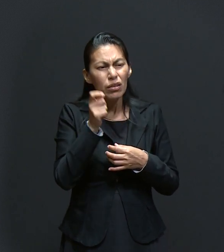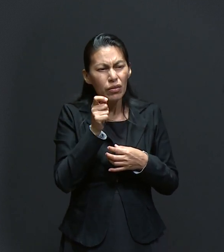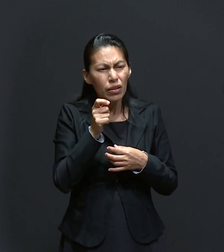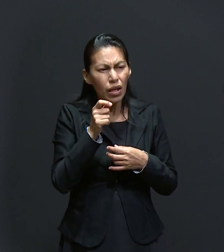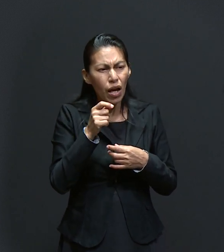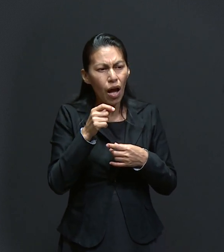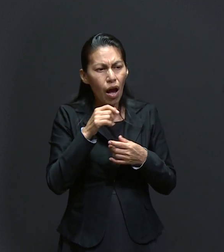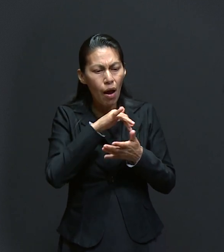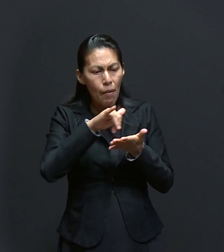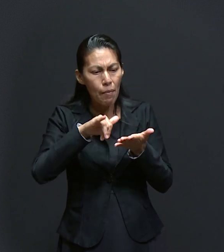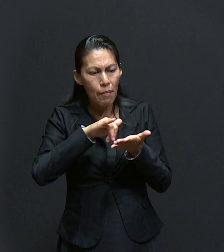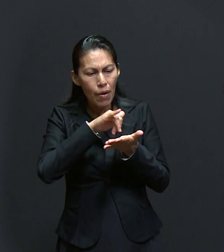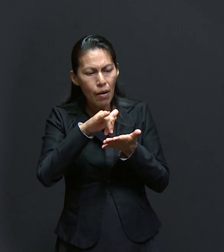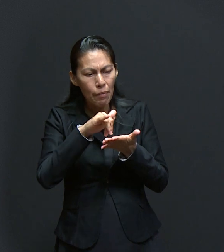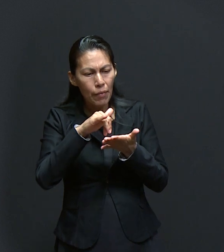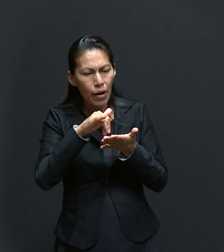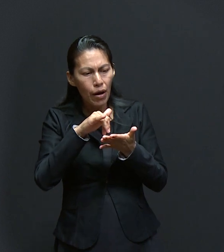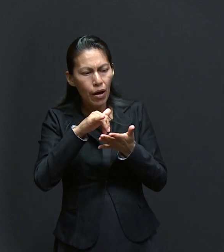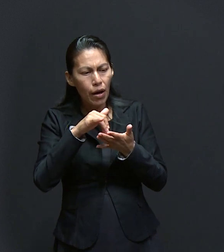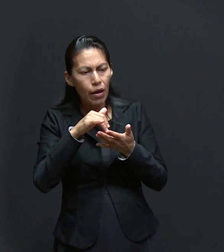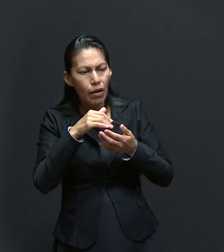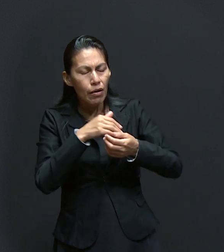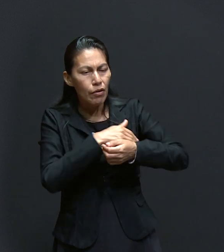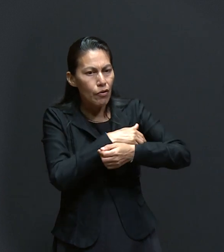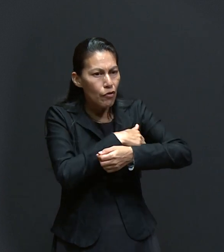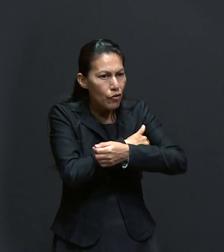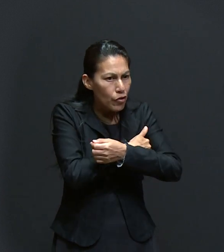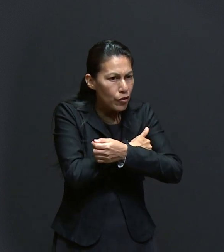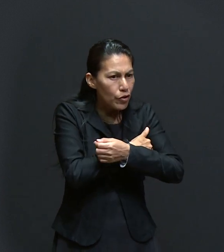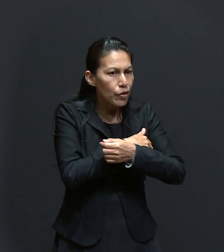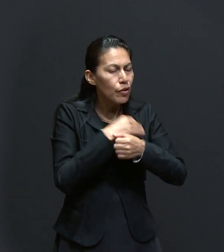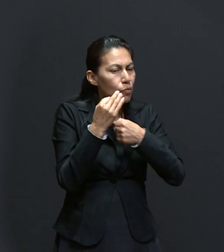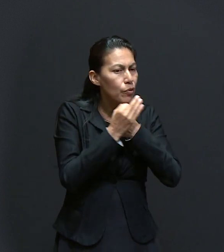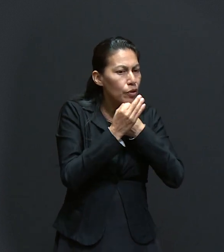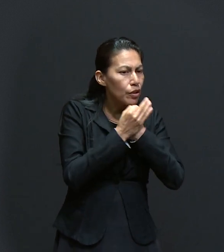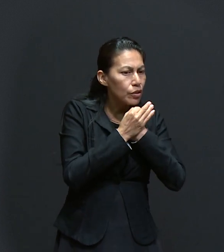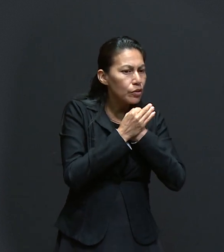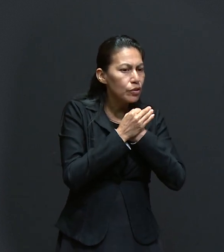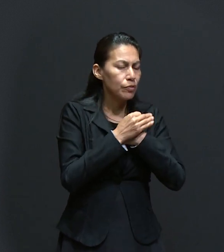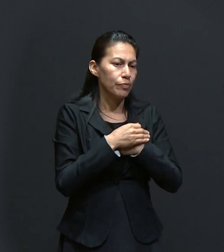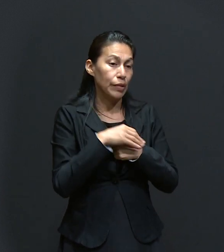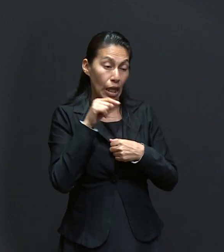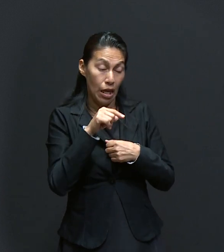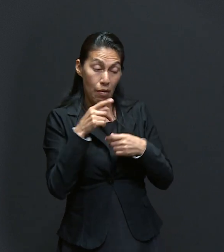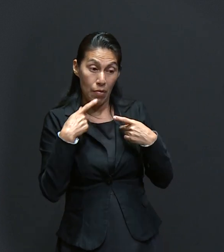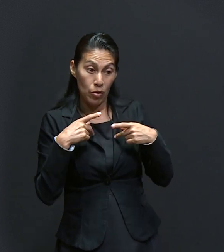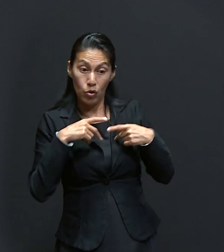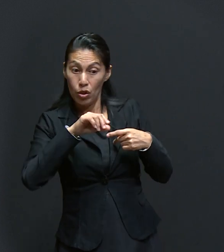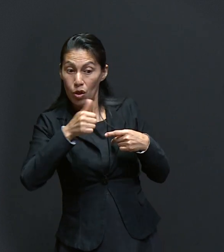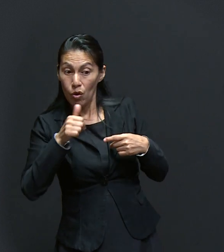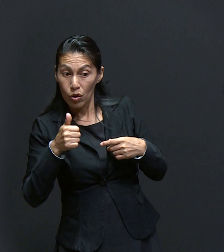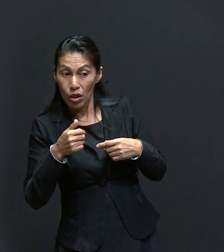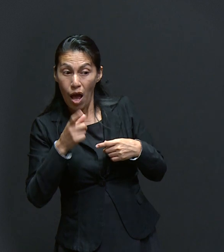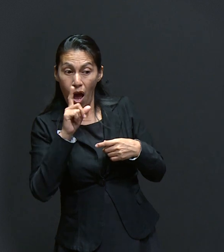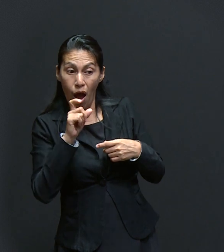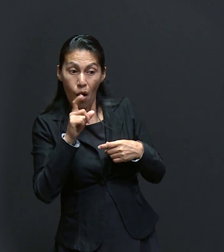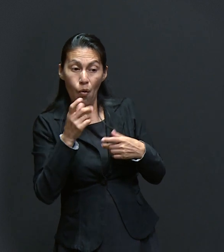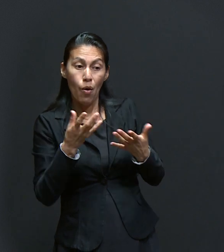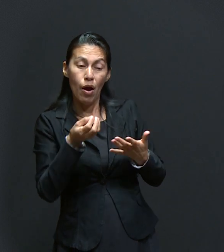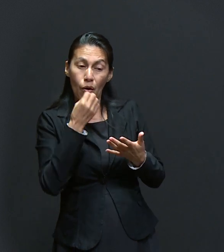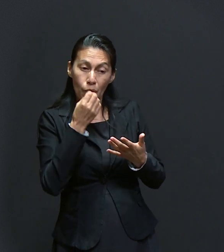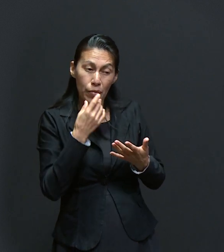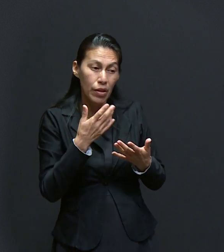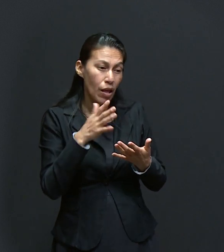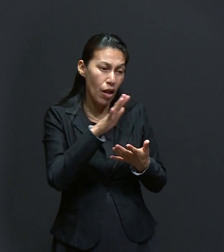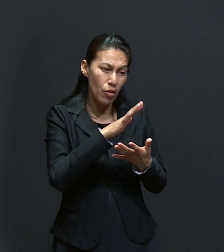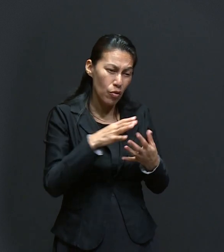no que no tenía tú tenía el mapa de refugio que todo el mundo va a dar a ropa alimentos agua